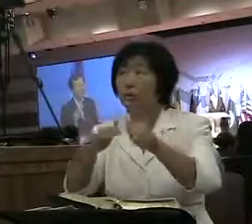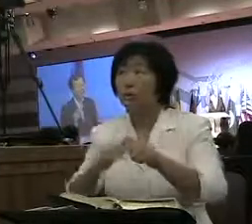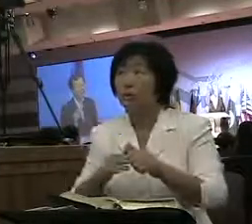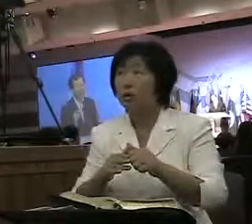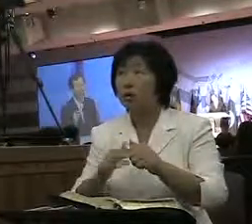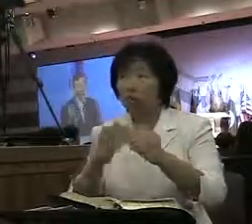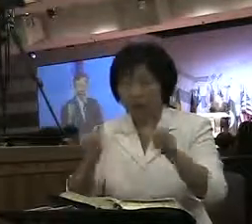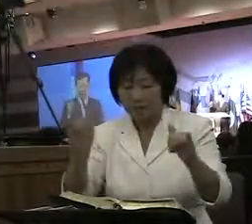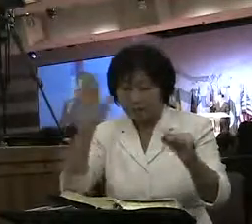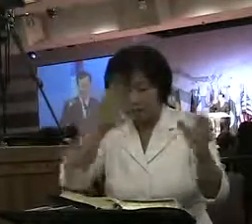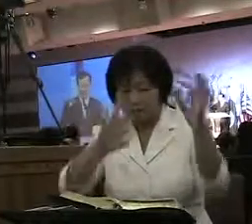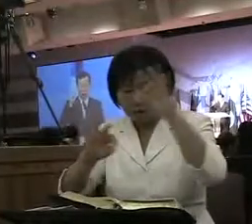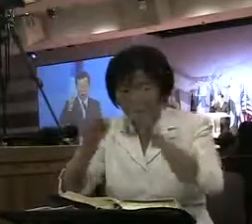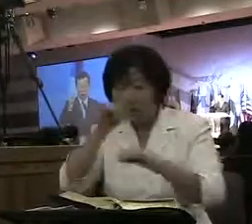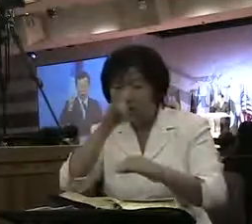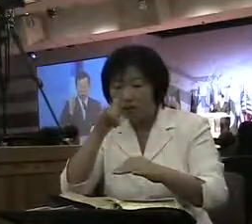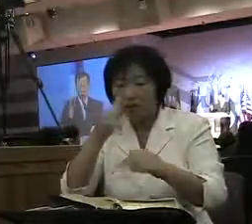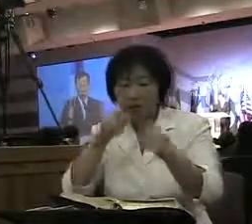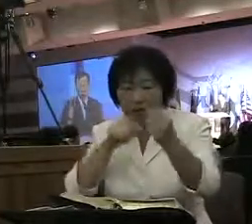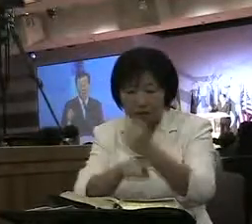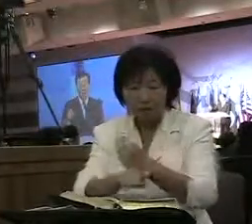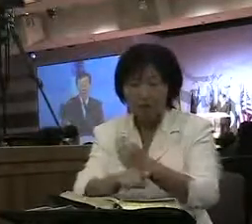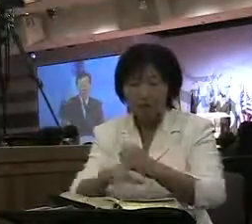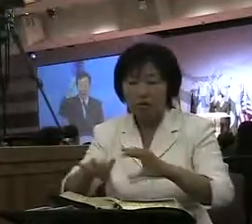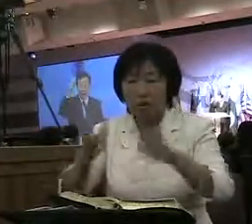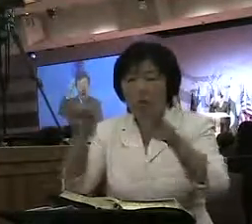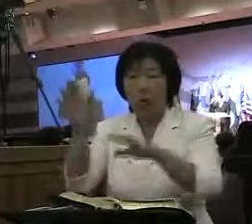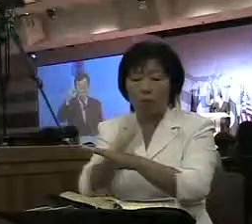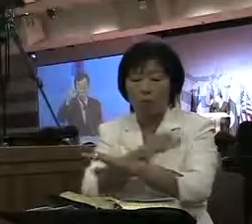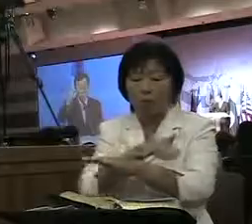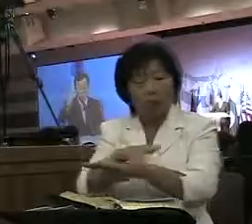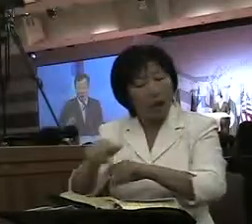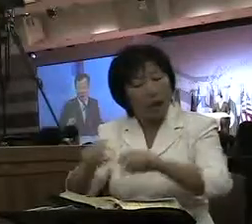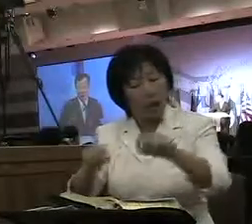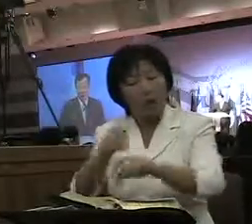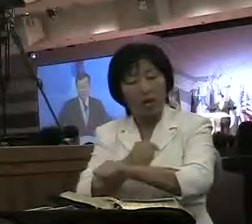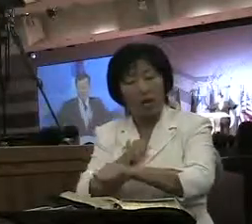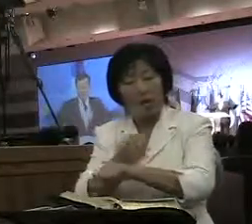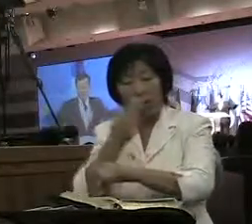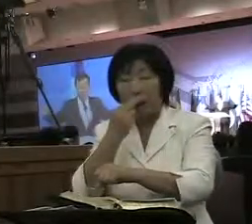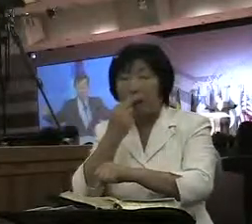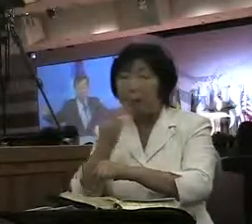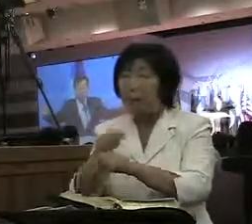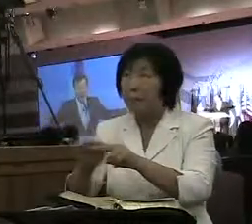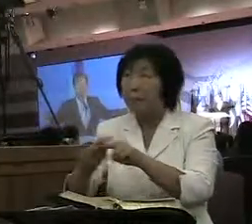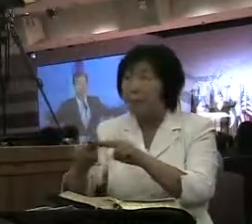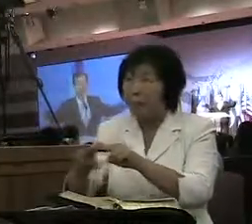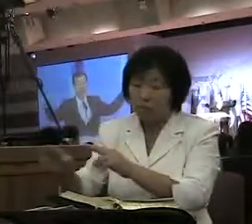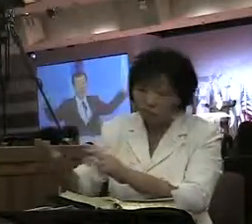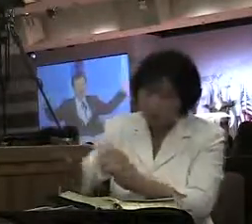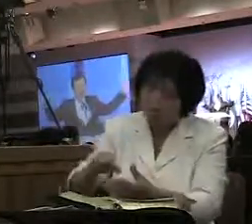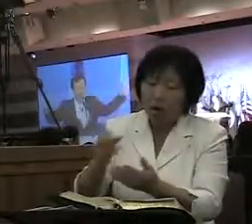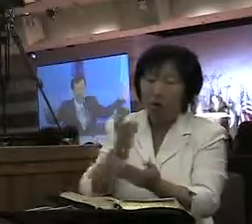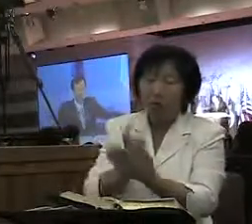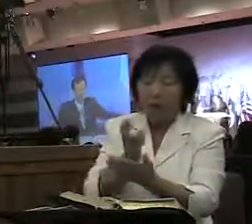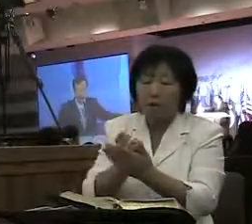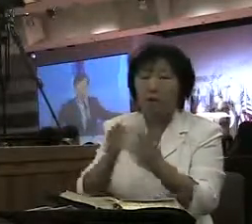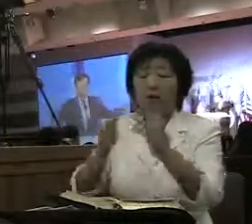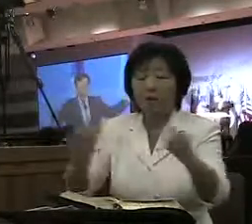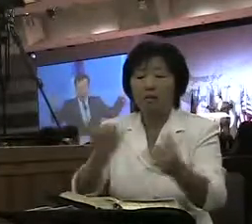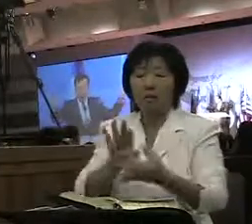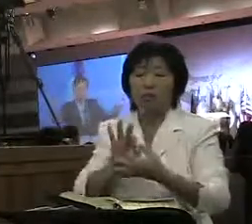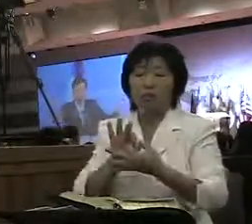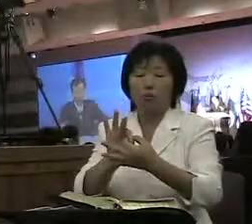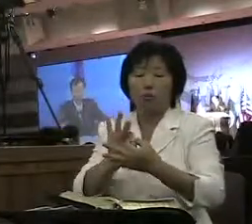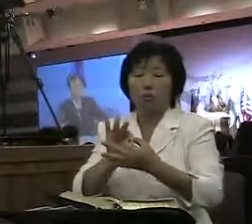찾고 있는 이유는 하나님께서 처음부터 계획하시고 기름 부으신 방법이 사람을 통해, 하나님의 사람을